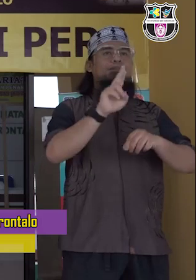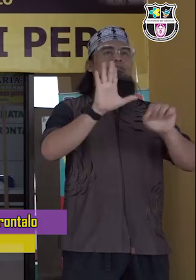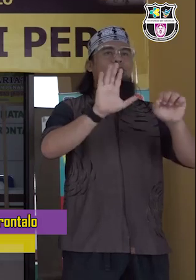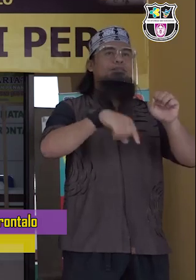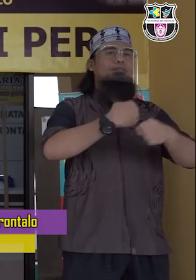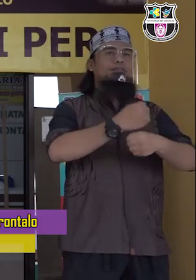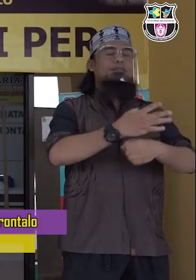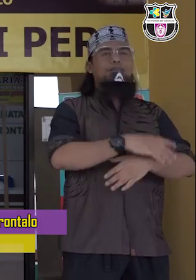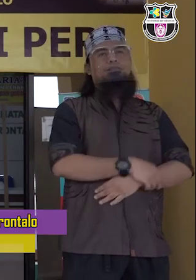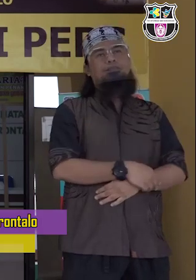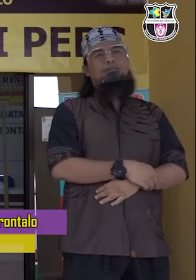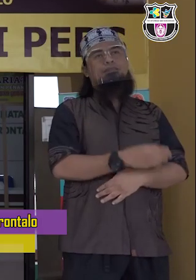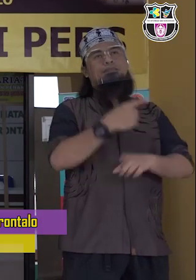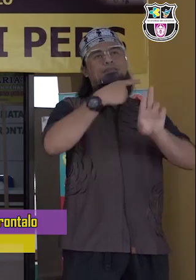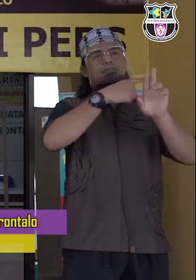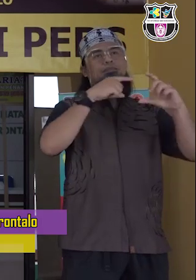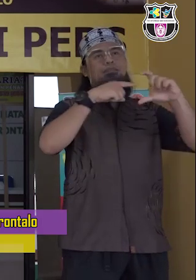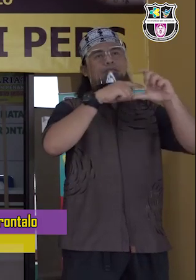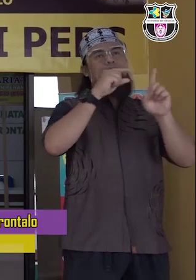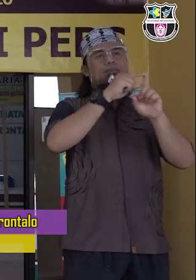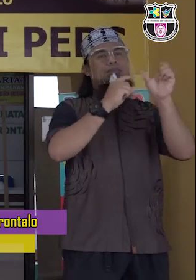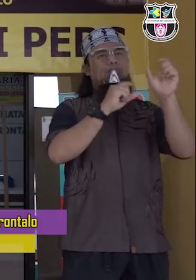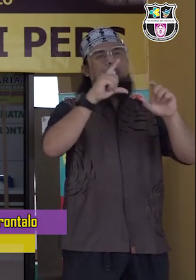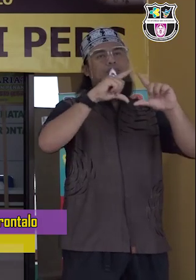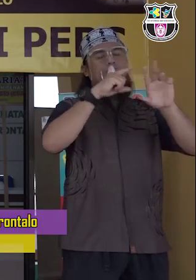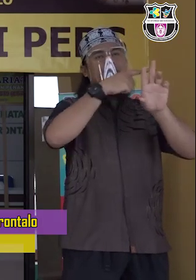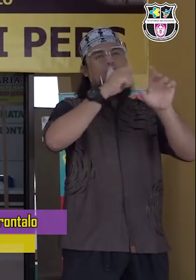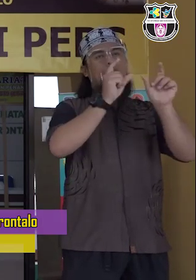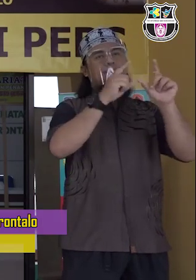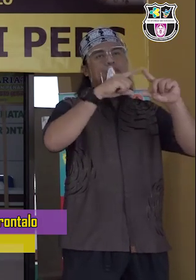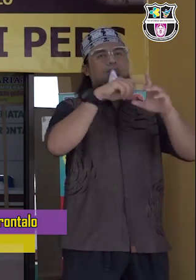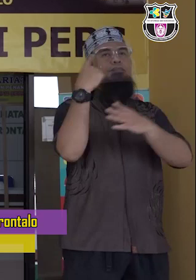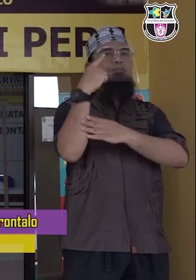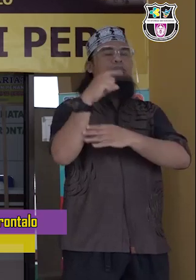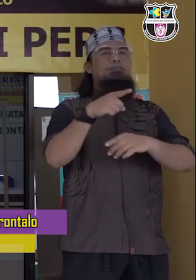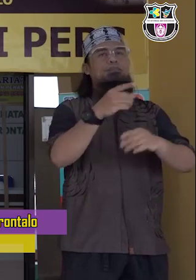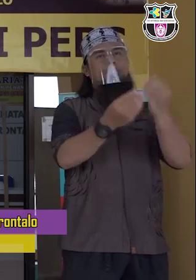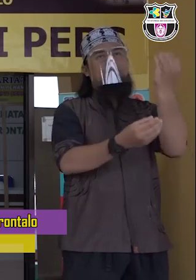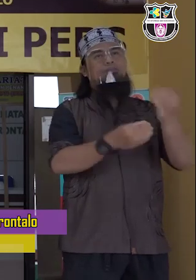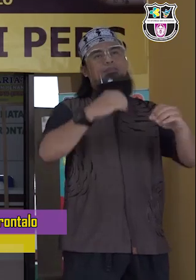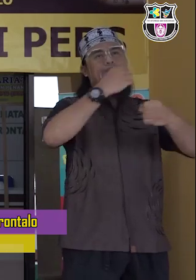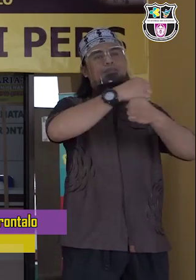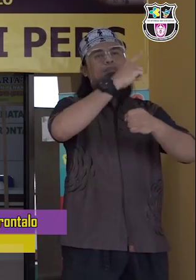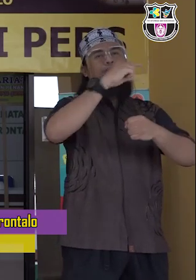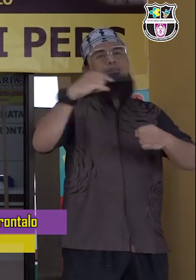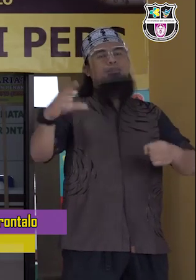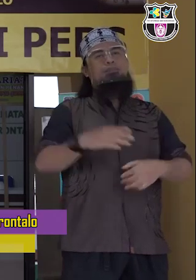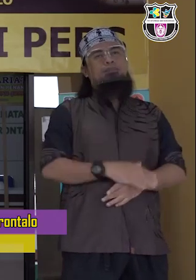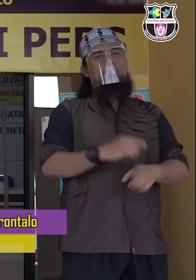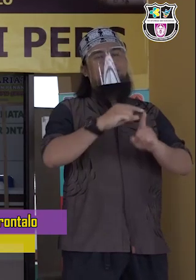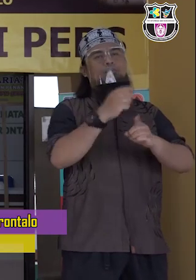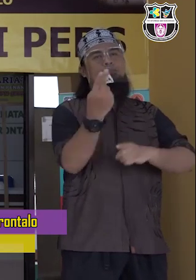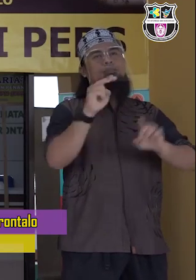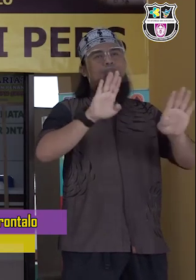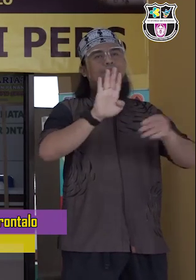tahun, Kelurahan Hepuhulawa, Kecamatan Limboto, Kabupaten Gorontalo. Pasien 284